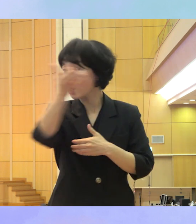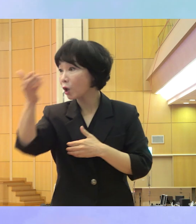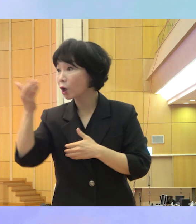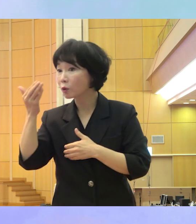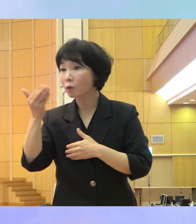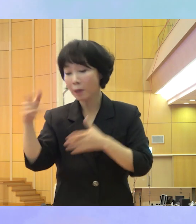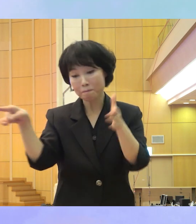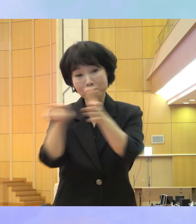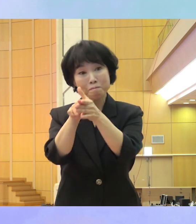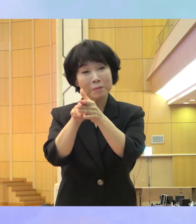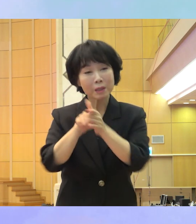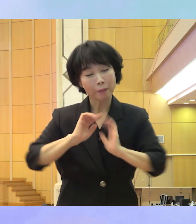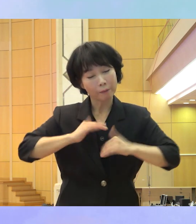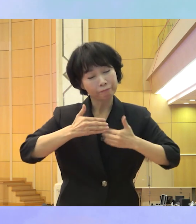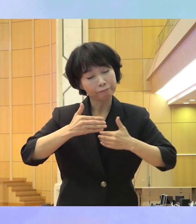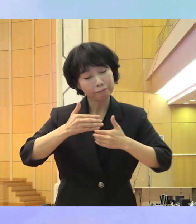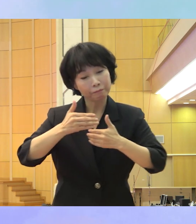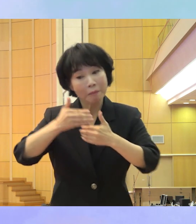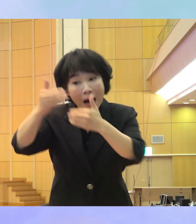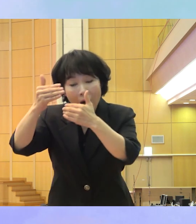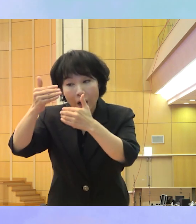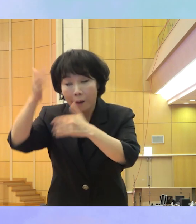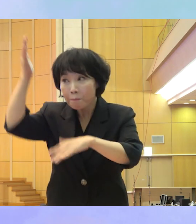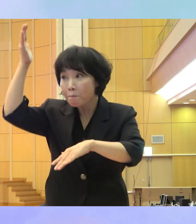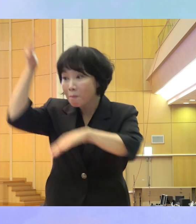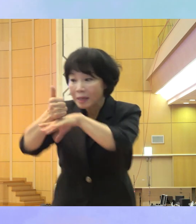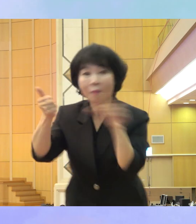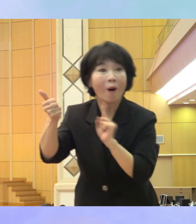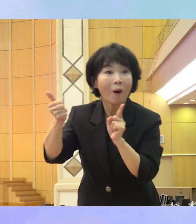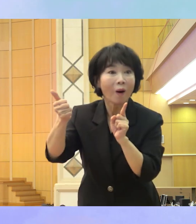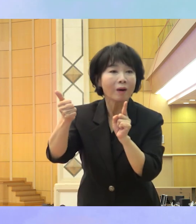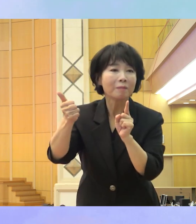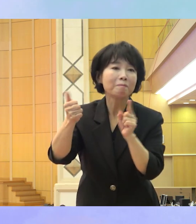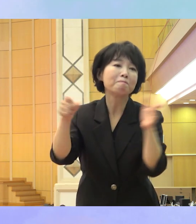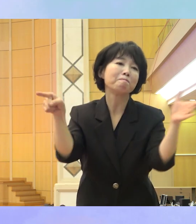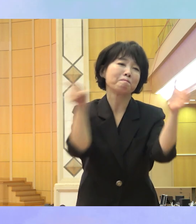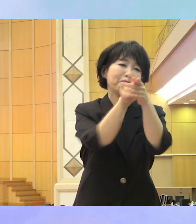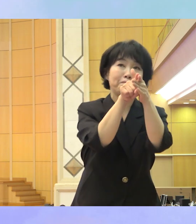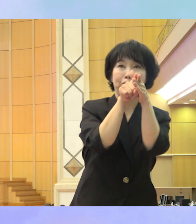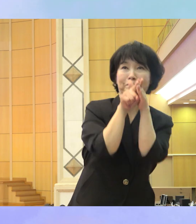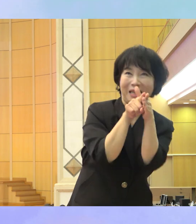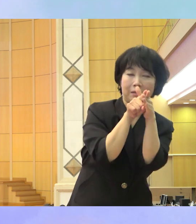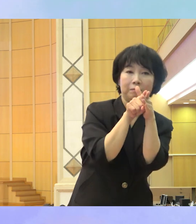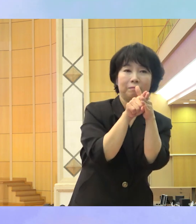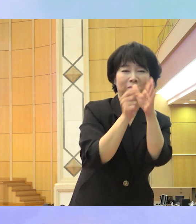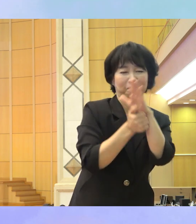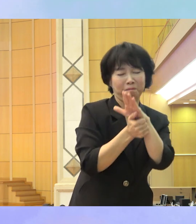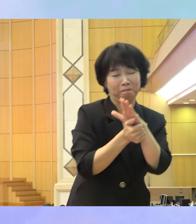결론에 가서는요 믿음, 소망, 사랑이 있어야 돼요.